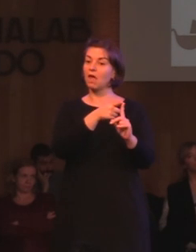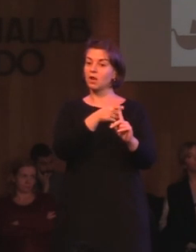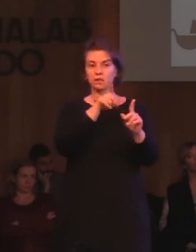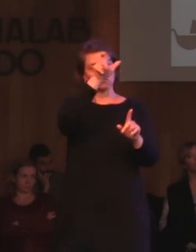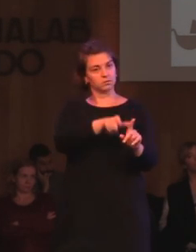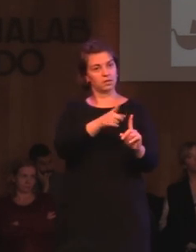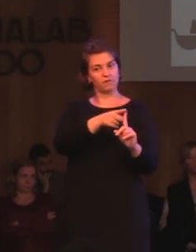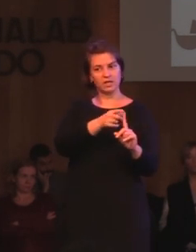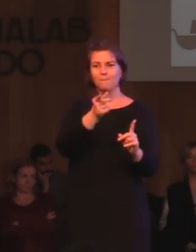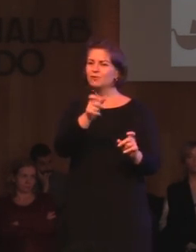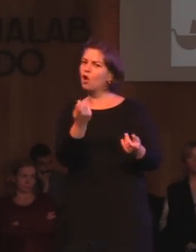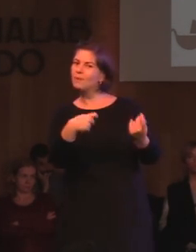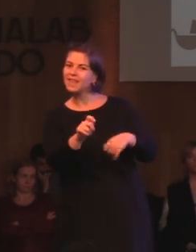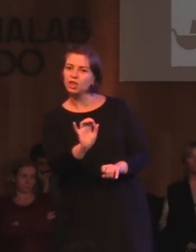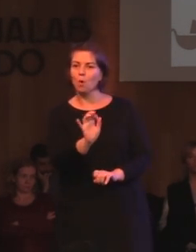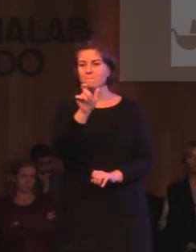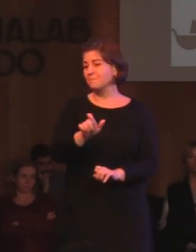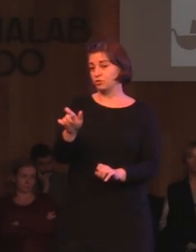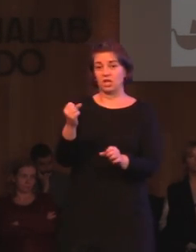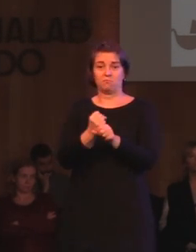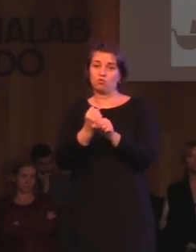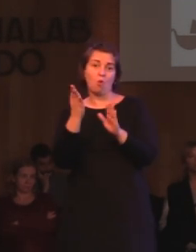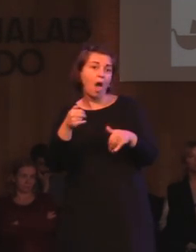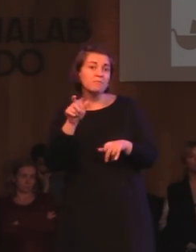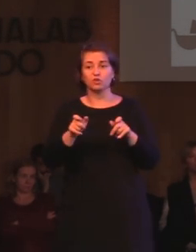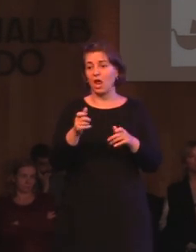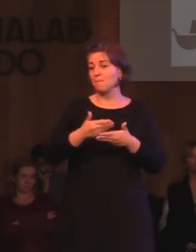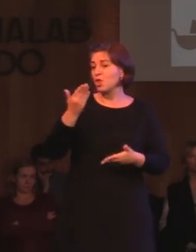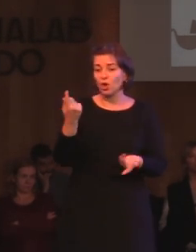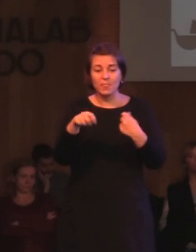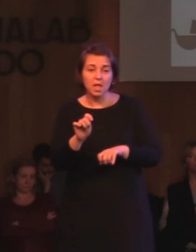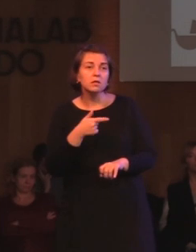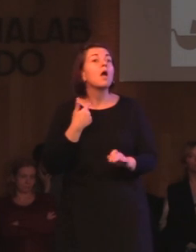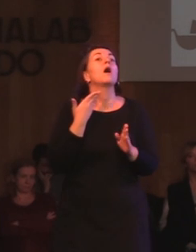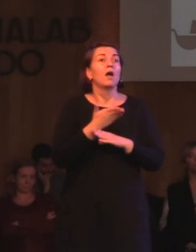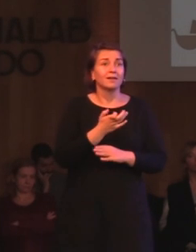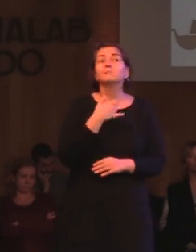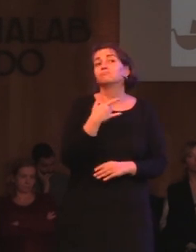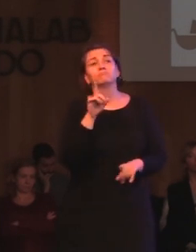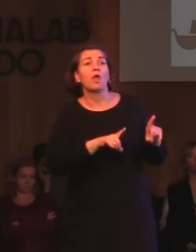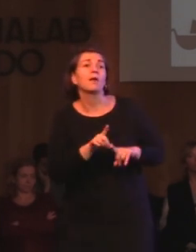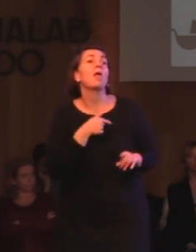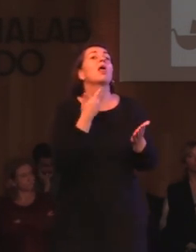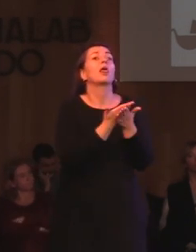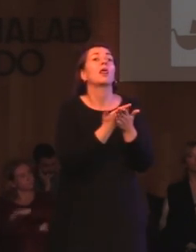esos comerciantes, personas desocupadas, kiosqueros, a los cuales ellos pueden recurrir si tuvieran cualquier problema.